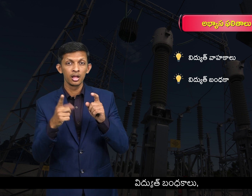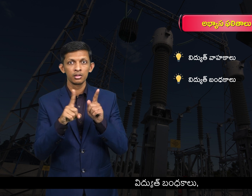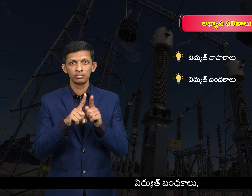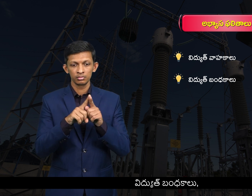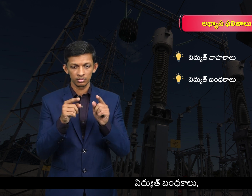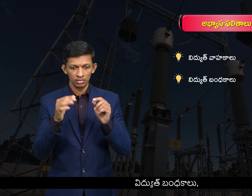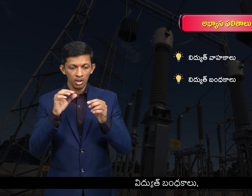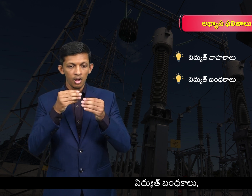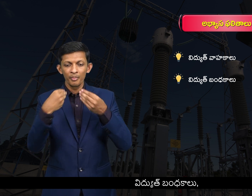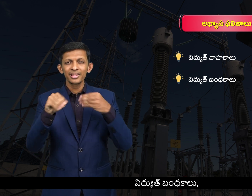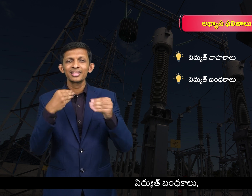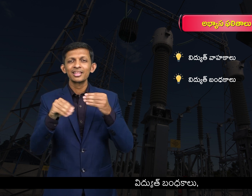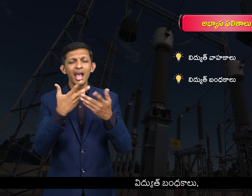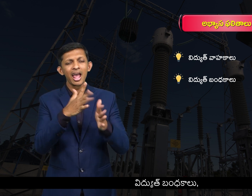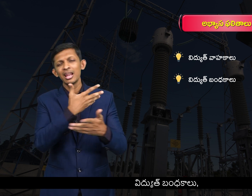విద్యుత్ బంధకాలు,